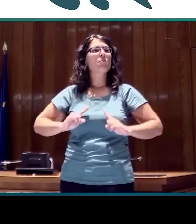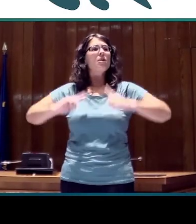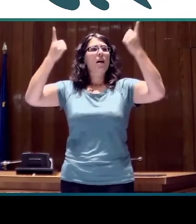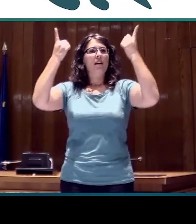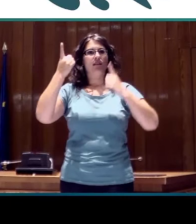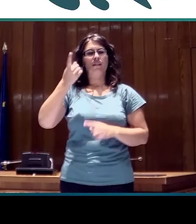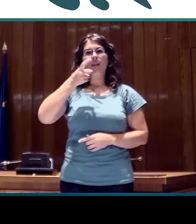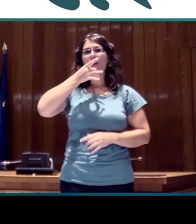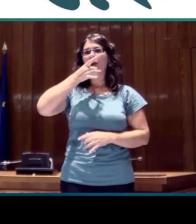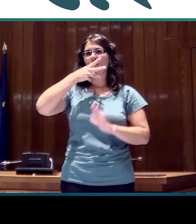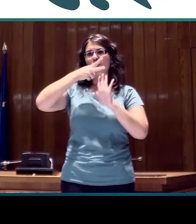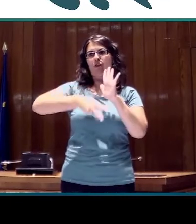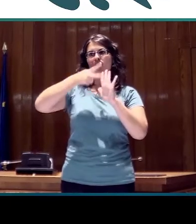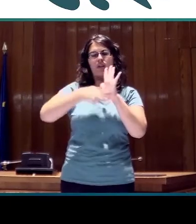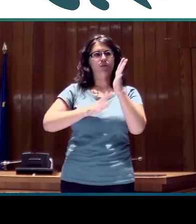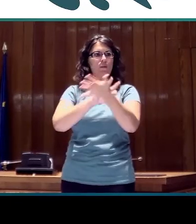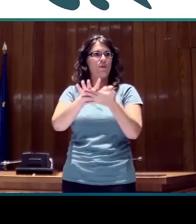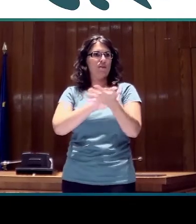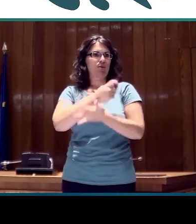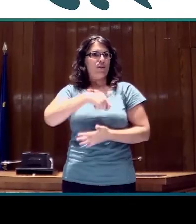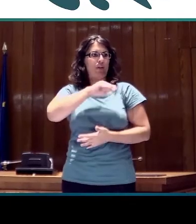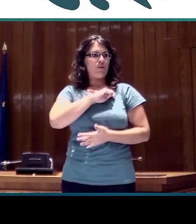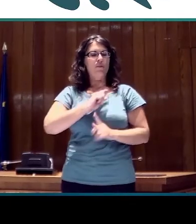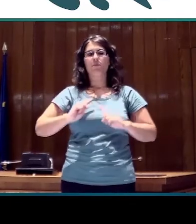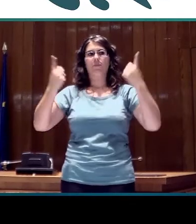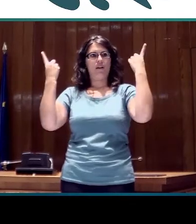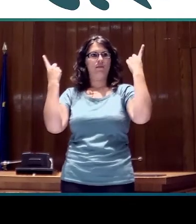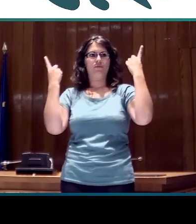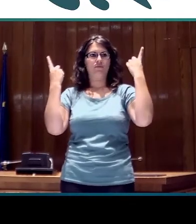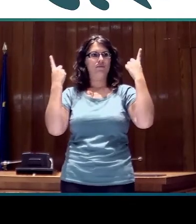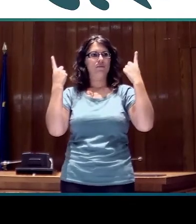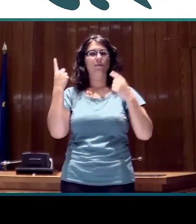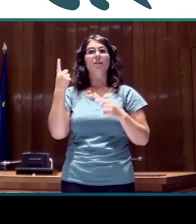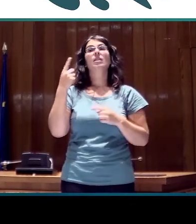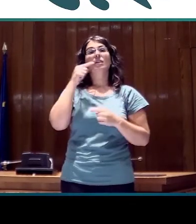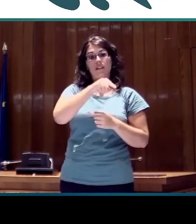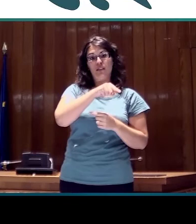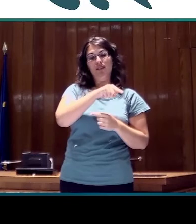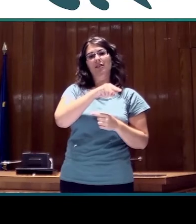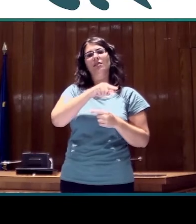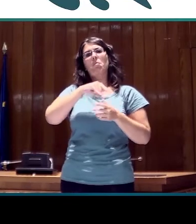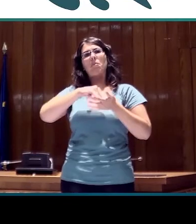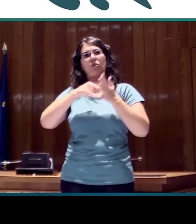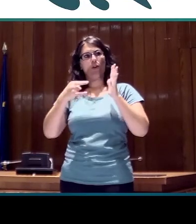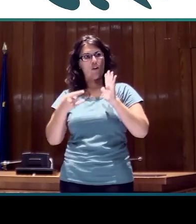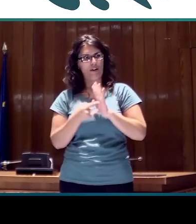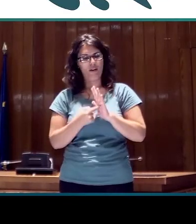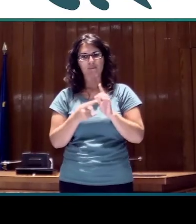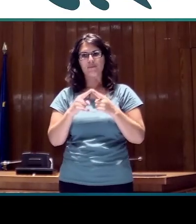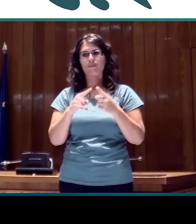de la lengua de signos Española y que incorporó precisamente tanto en la propia metodología como el resultado del trabajo